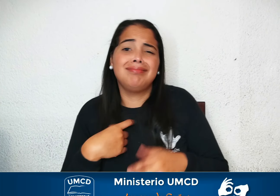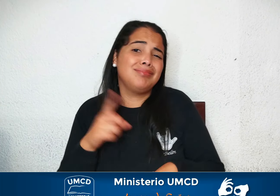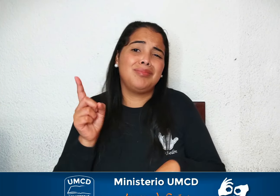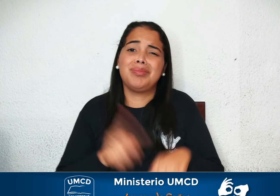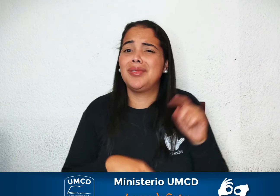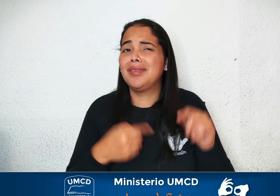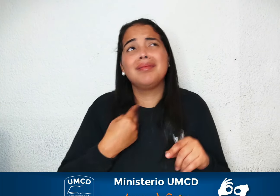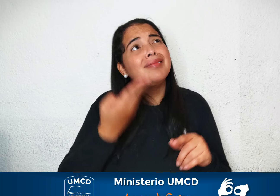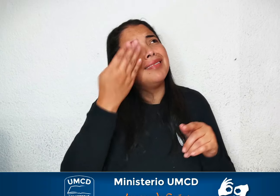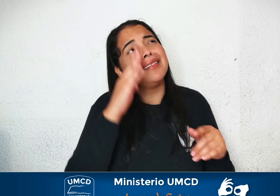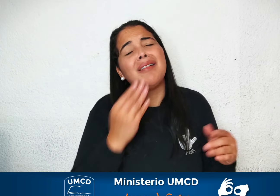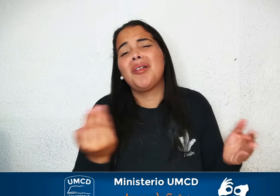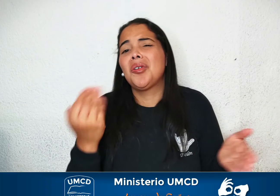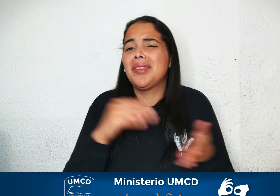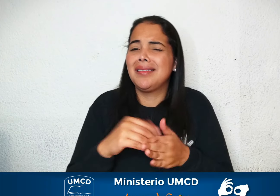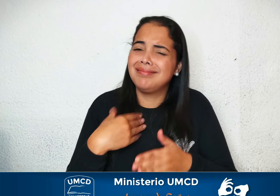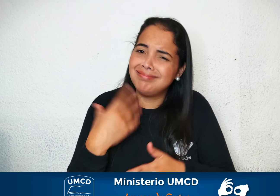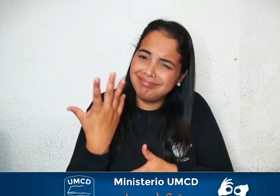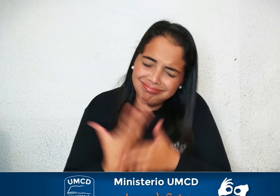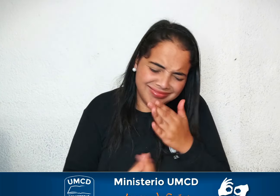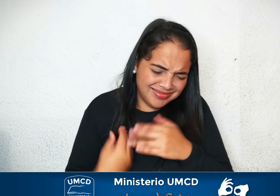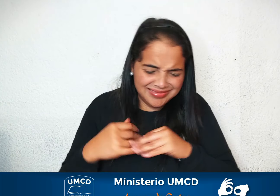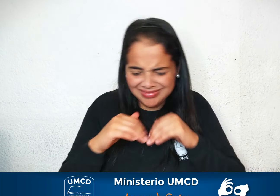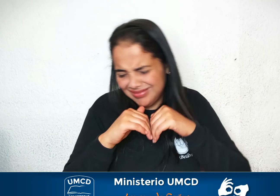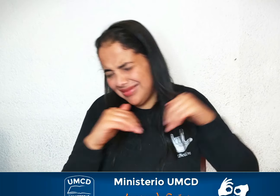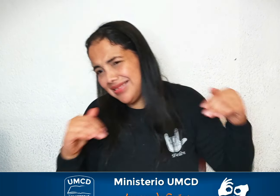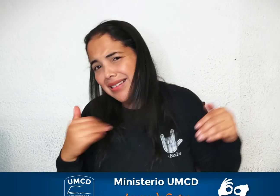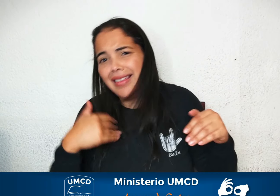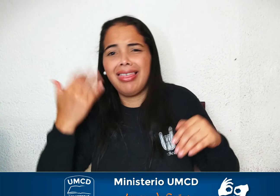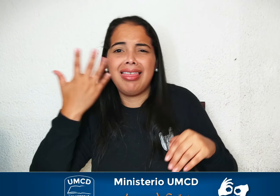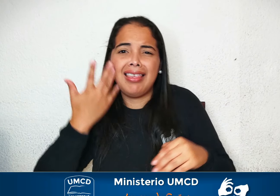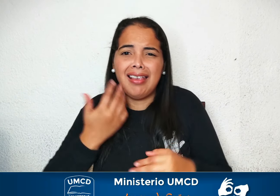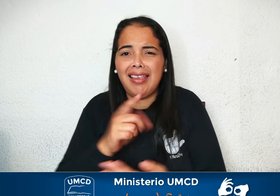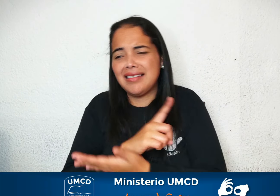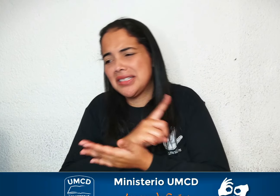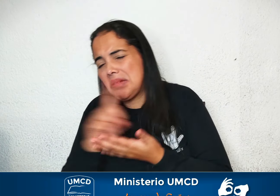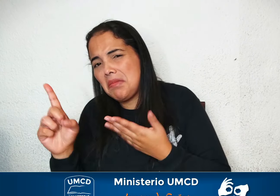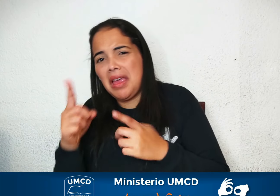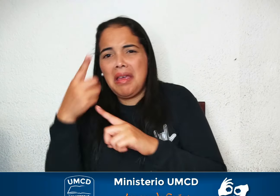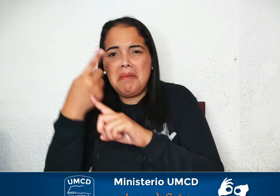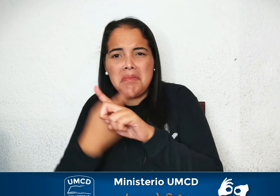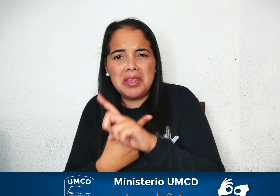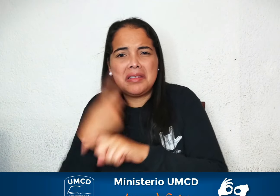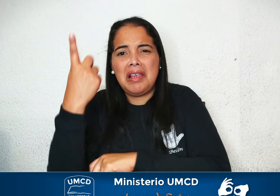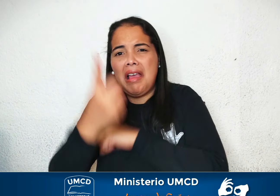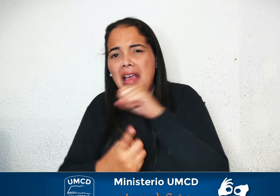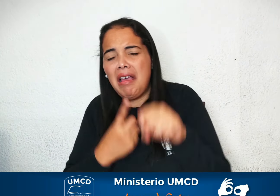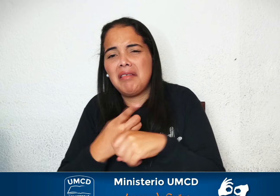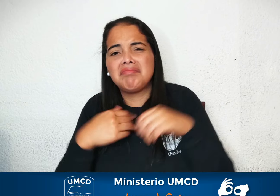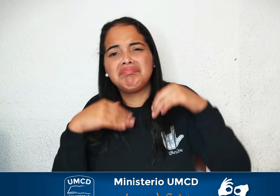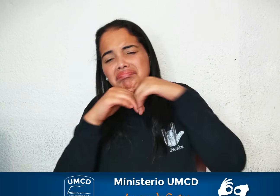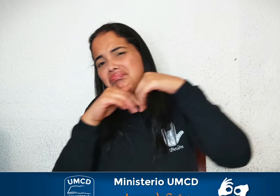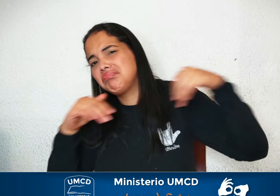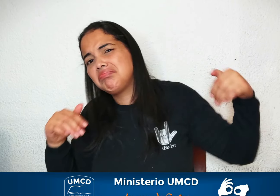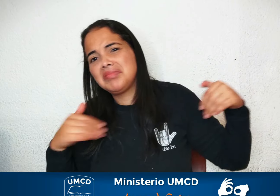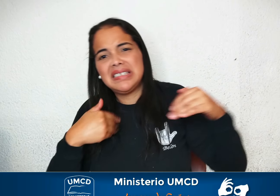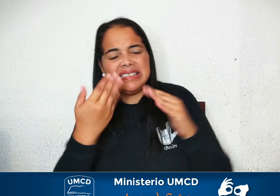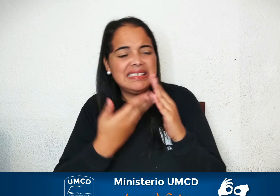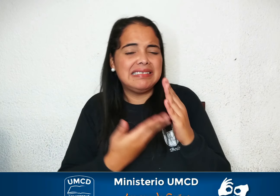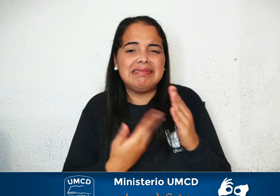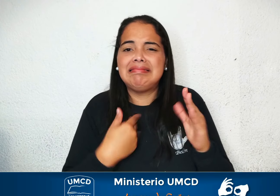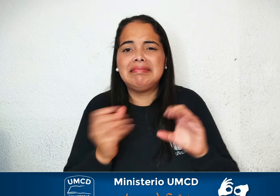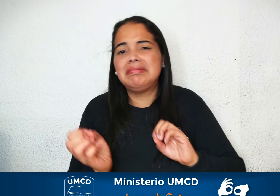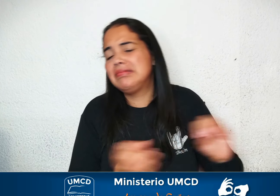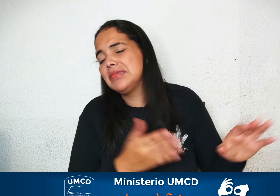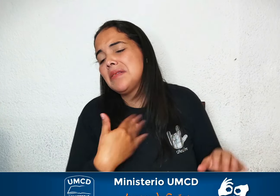mí me costaba restablecer mi relación con Él. Me tomaba días y a veces hasta semanas antes de poder leer la